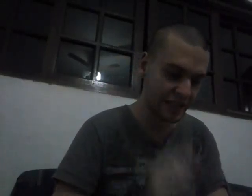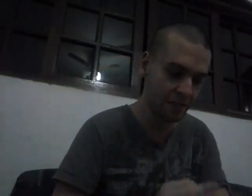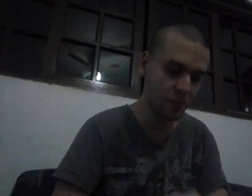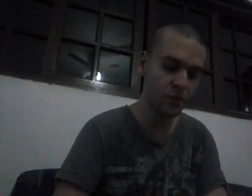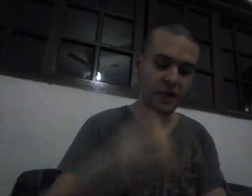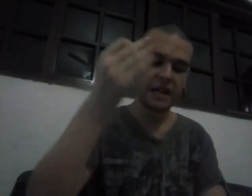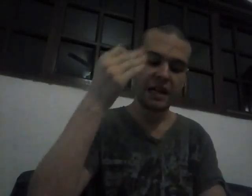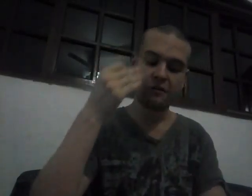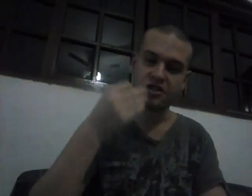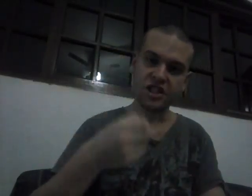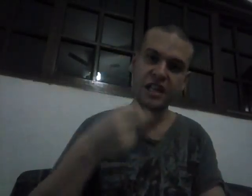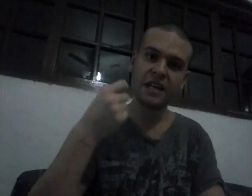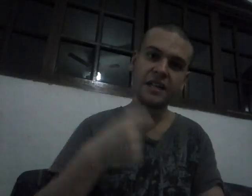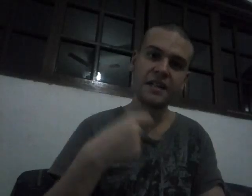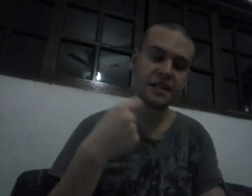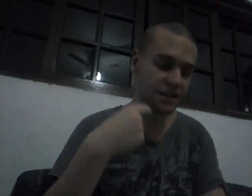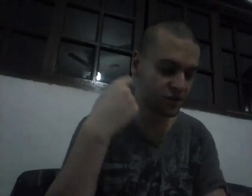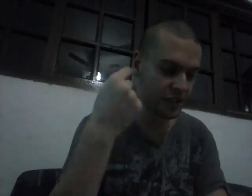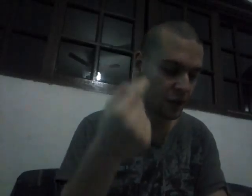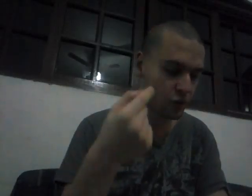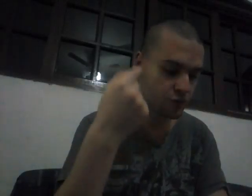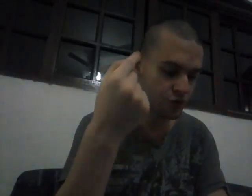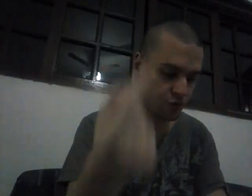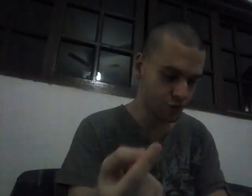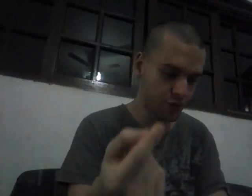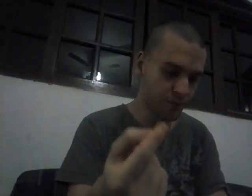setembro é o Dia Internacional do Surdo.